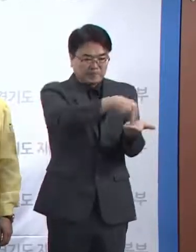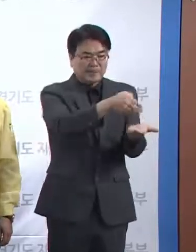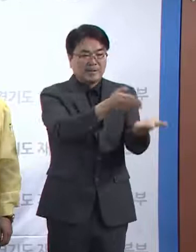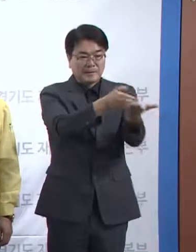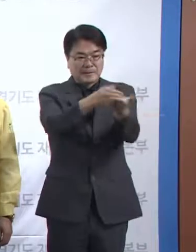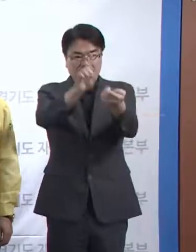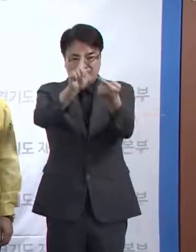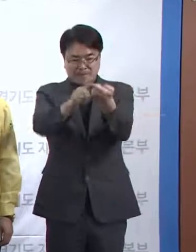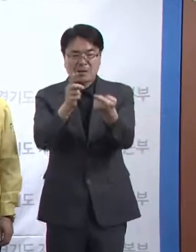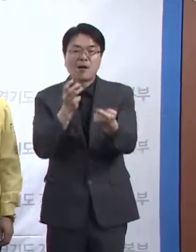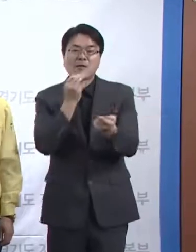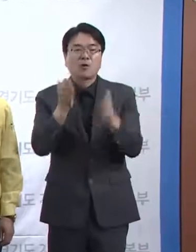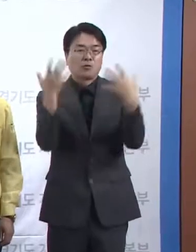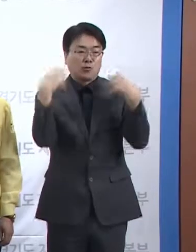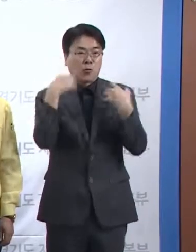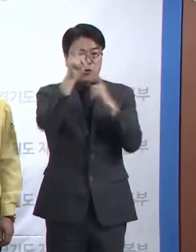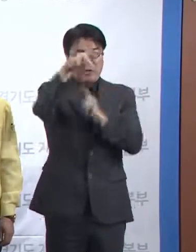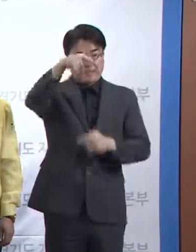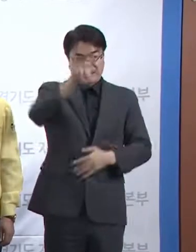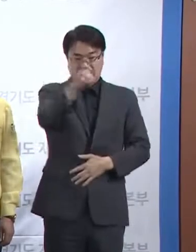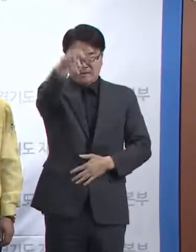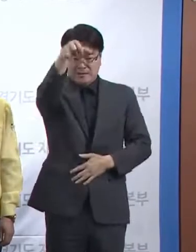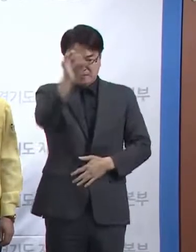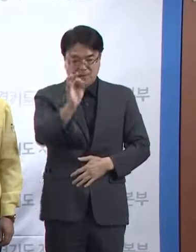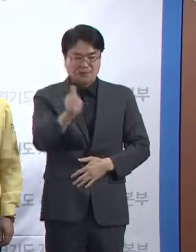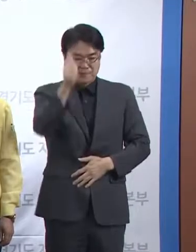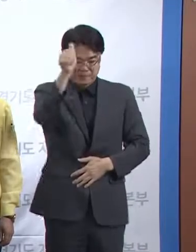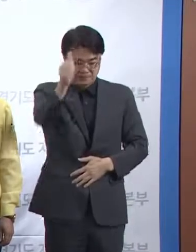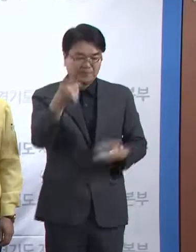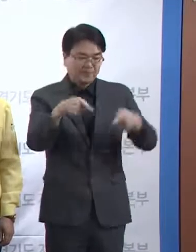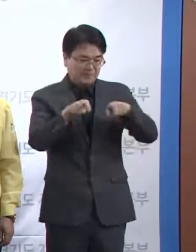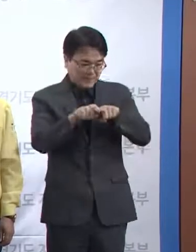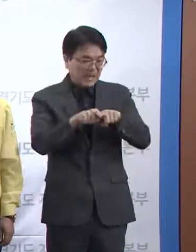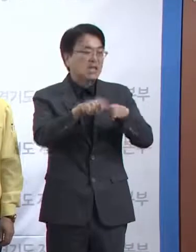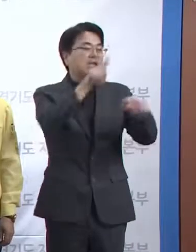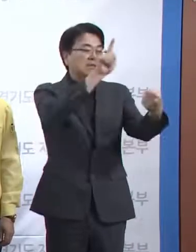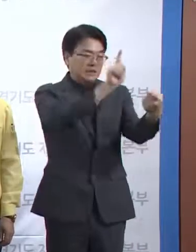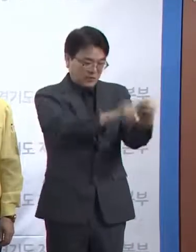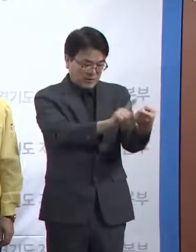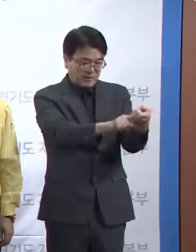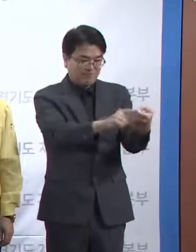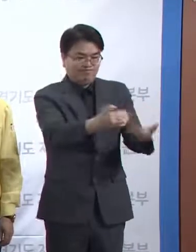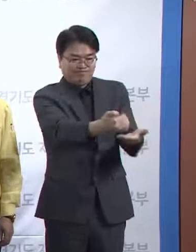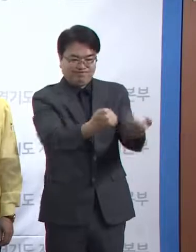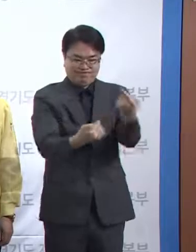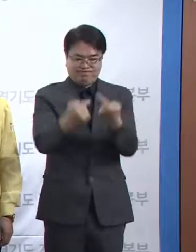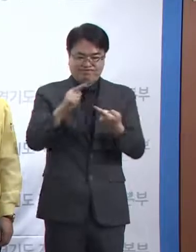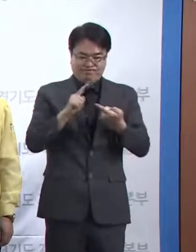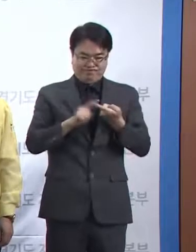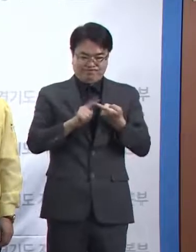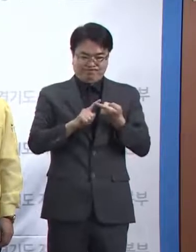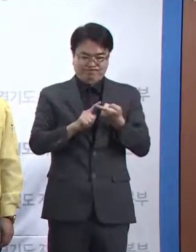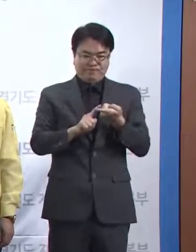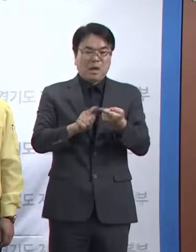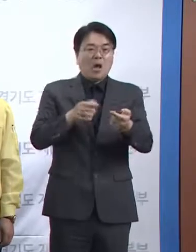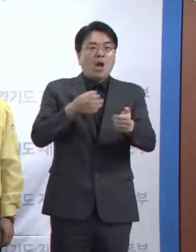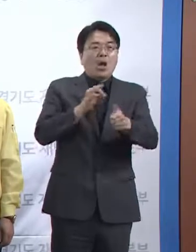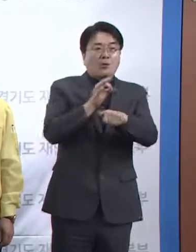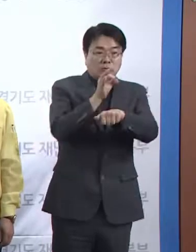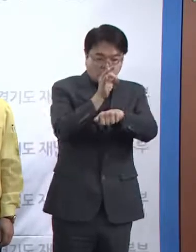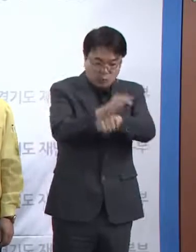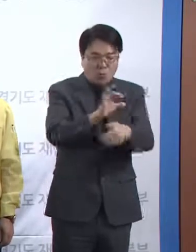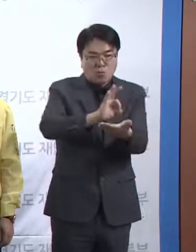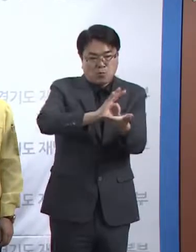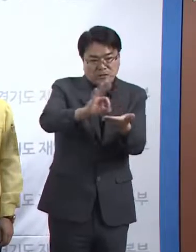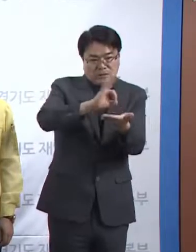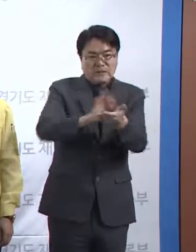우리 이재명 지사님께서 지역화폐의 이용자들을 대상으로 하는 소비지원금 지급이라는 좋은 정책으로